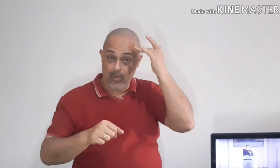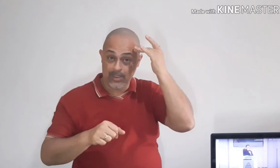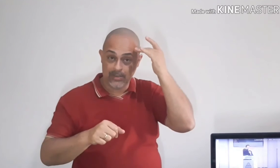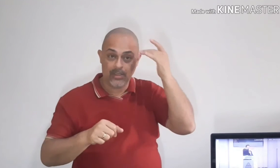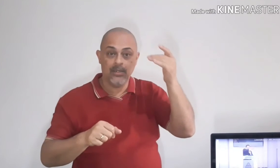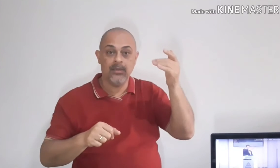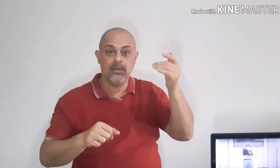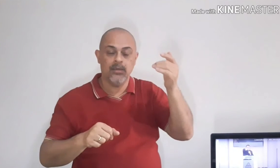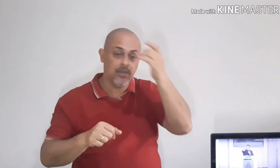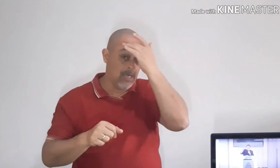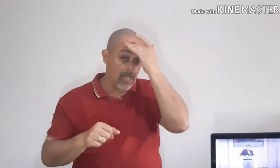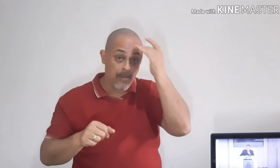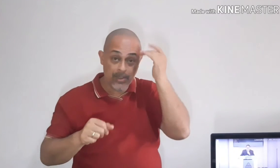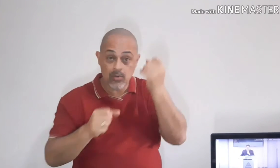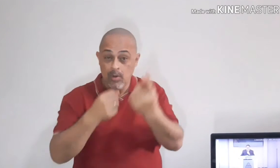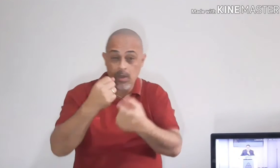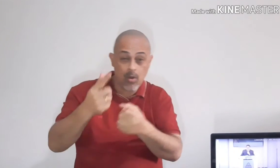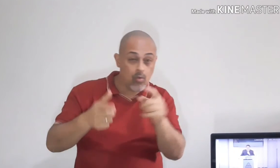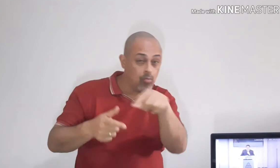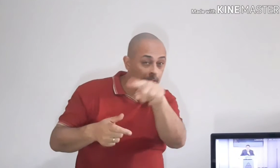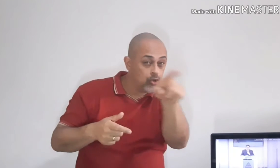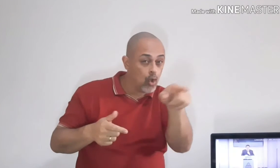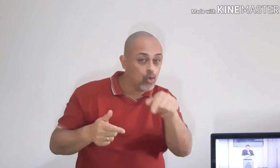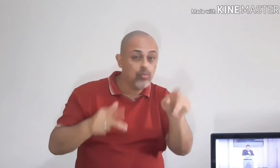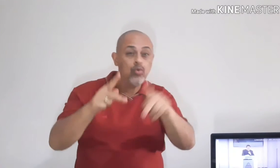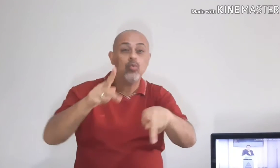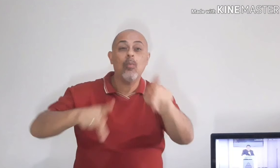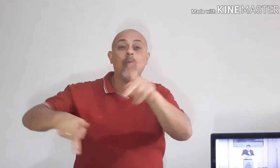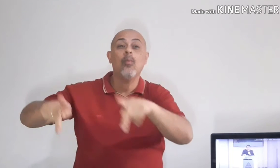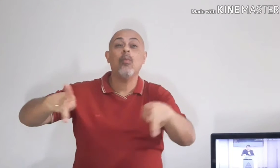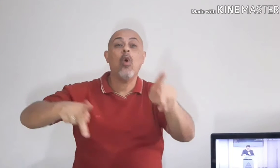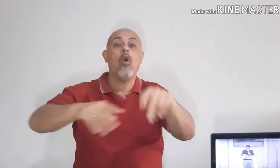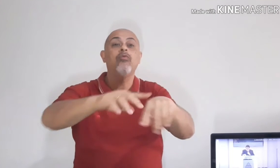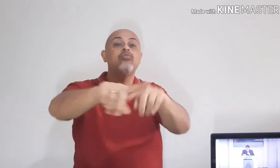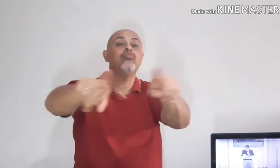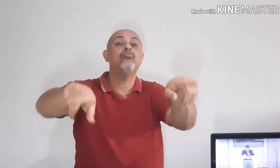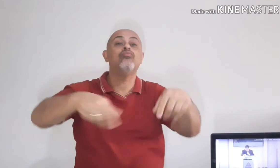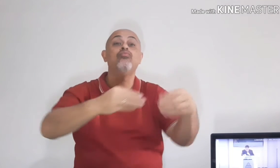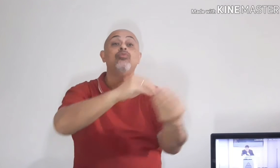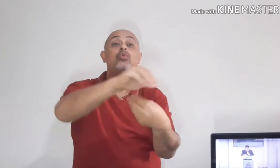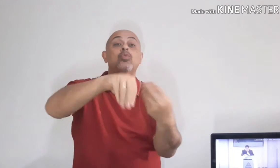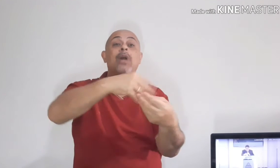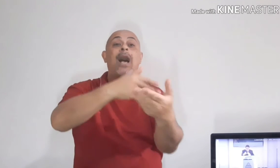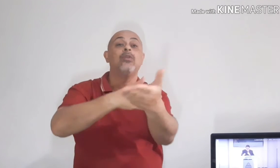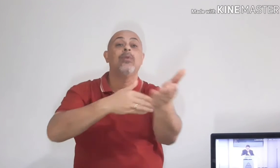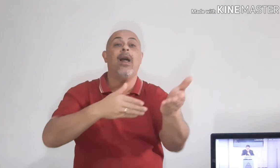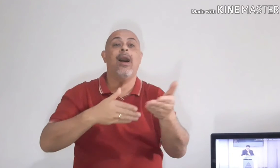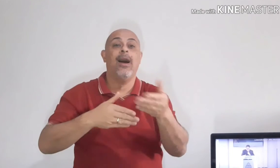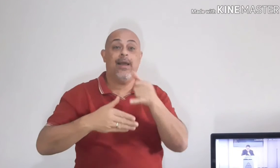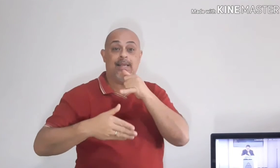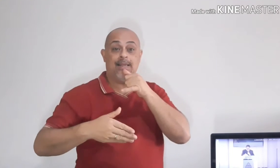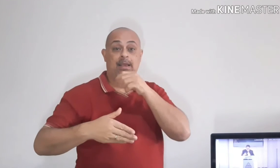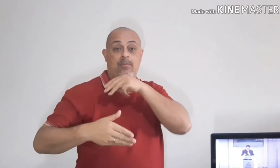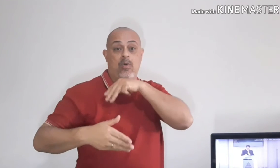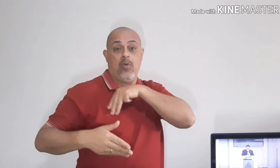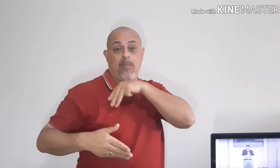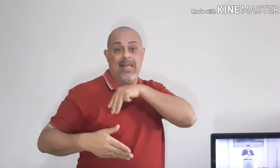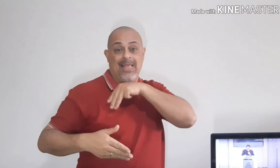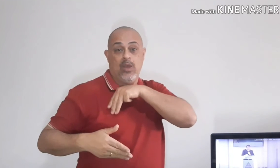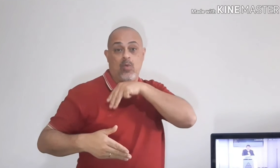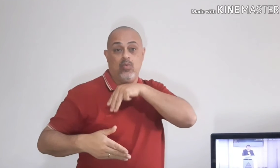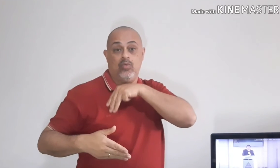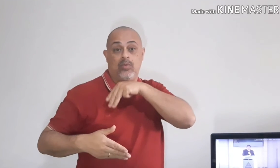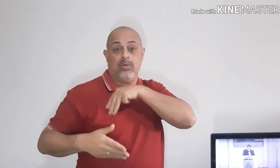estão contidas muitas vezes na multidão. E quando eu abro a Bíblia em Mateus, você pode abrir comigo, capítulo